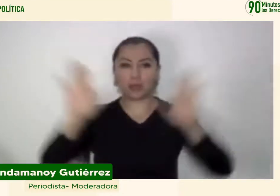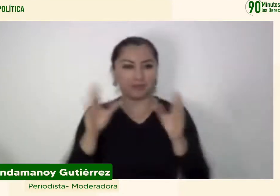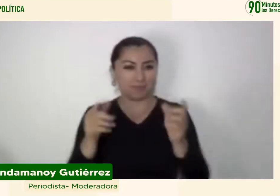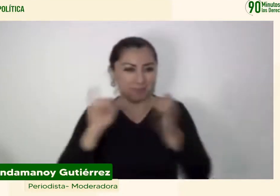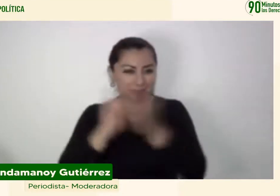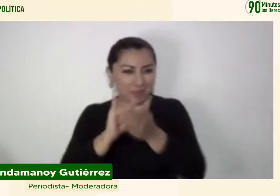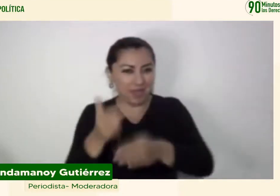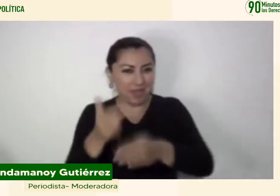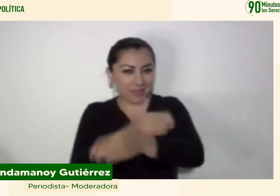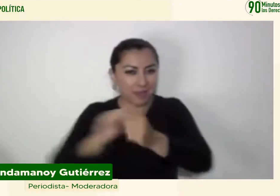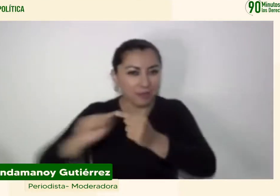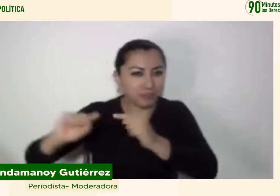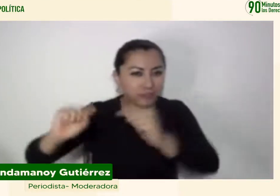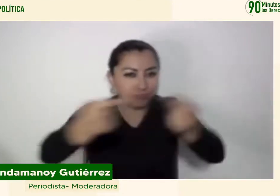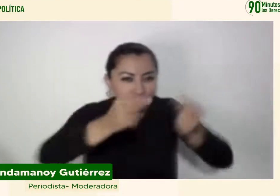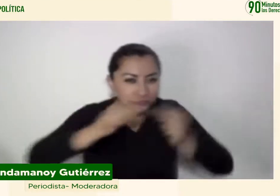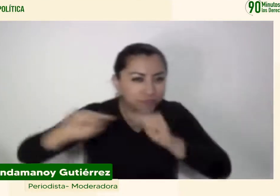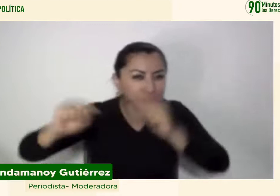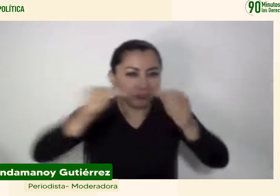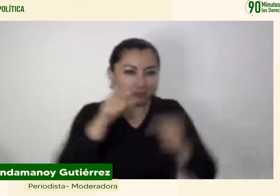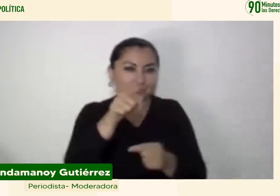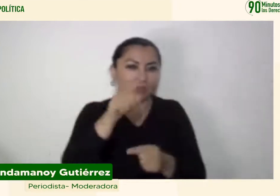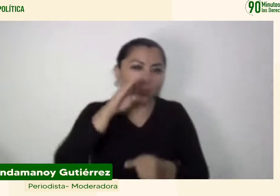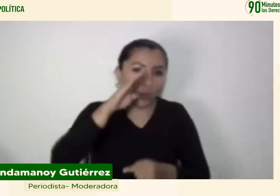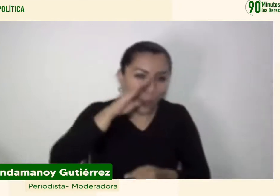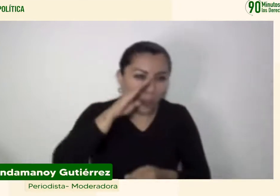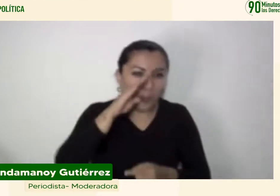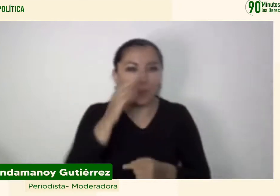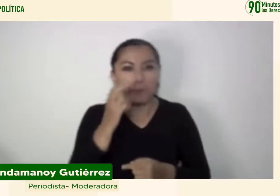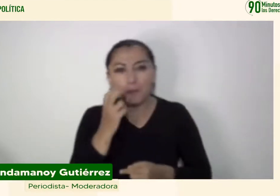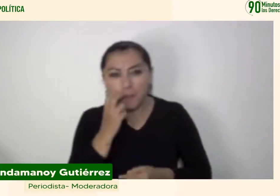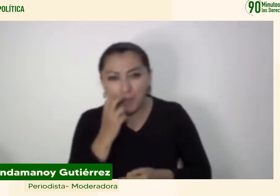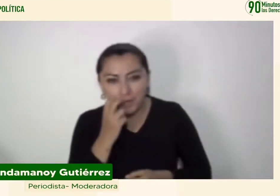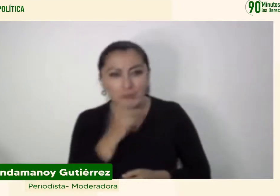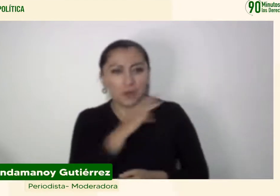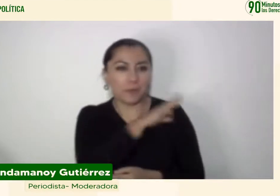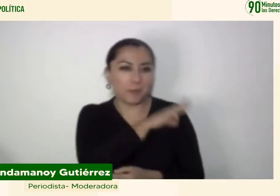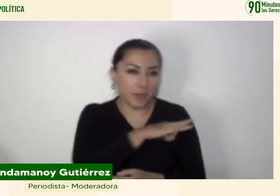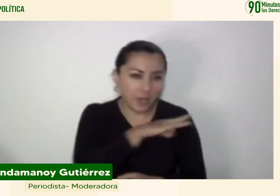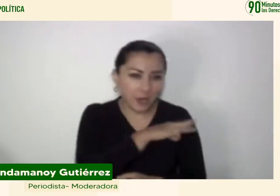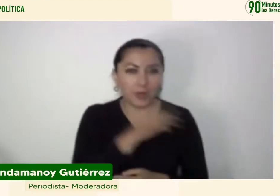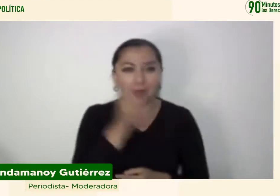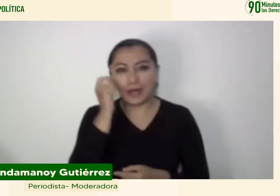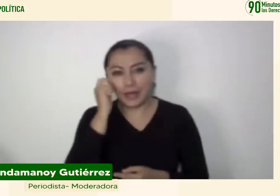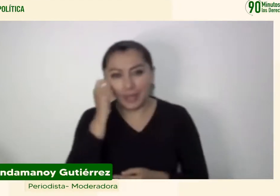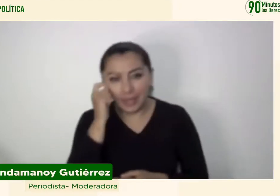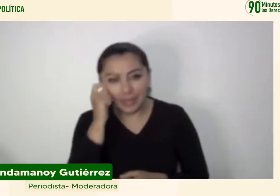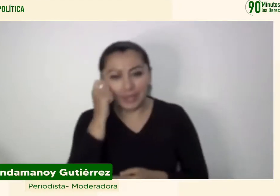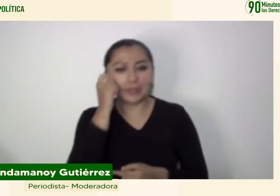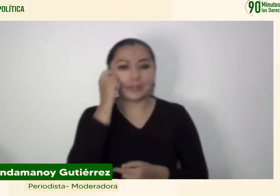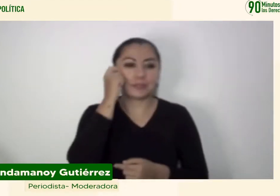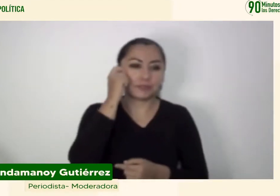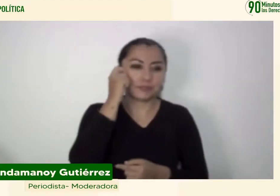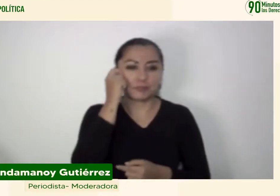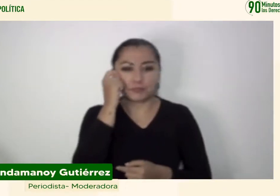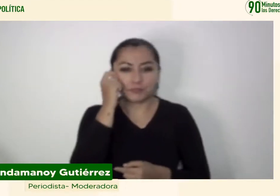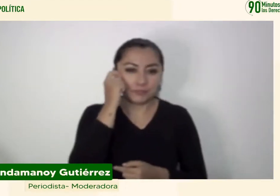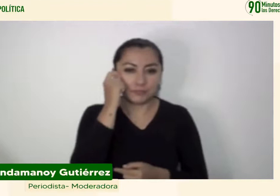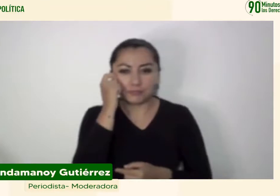escoger a cualquiera de esos candidatos que tenemos para la presidencia hemos visto ya la intervención de los